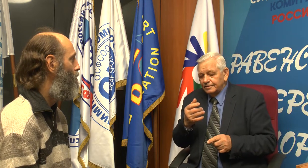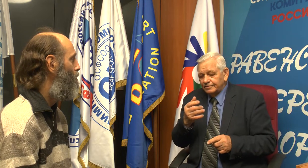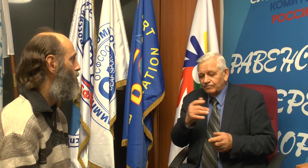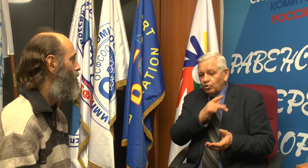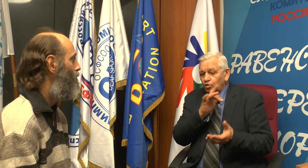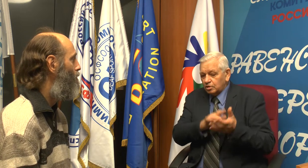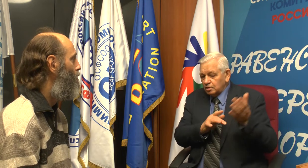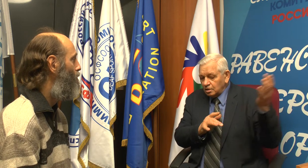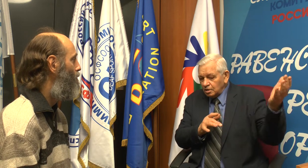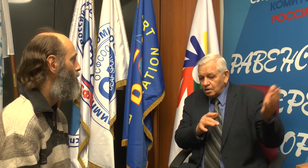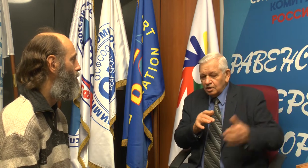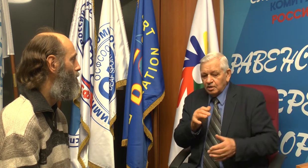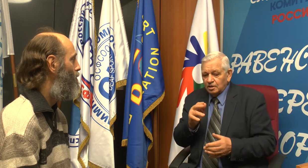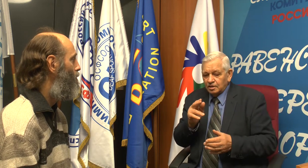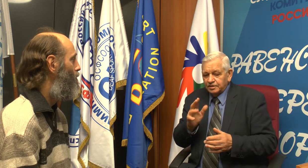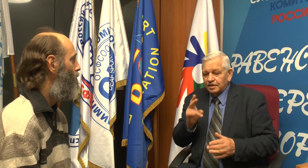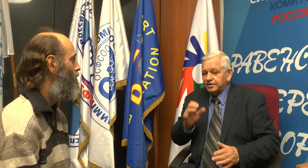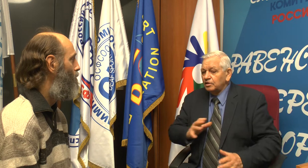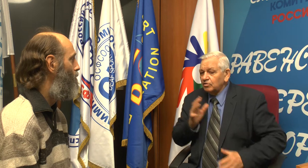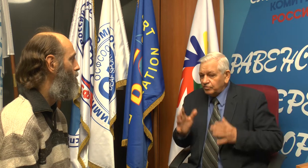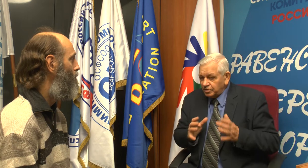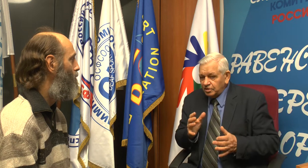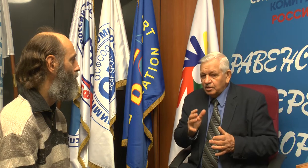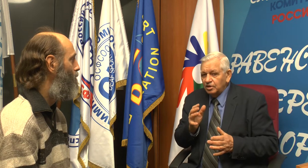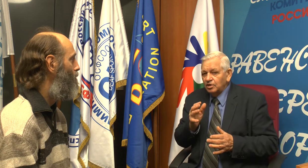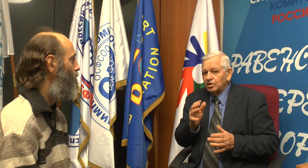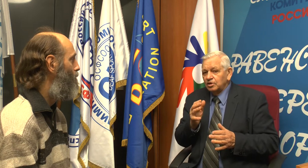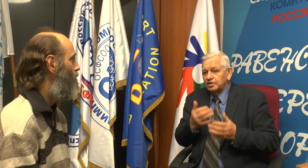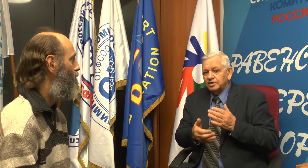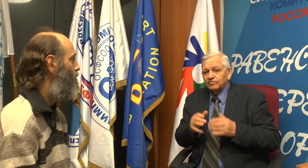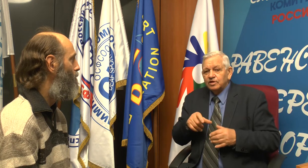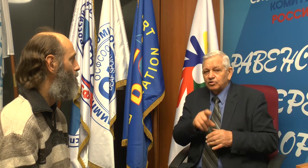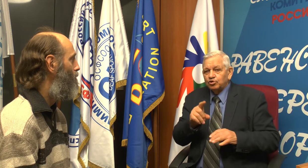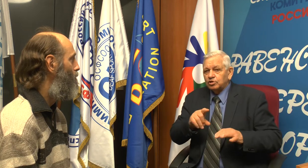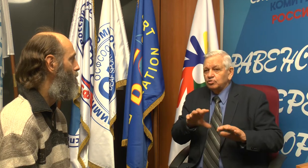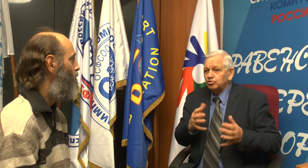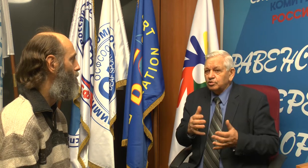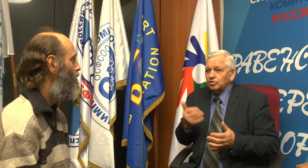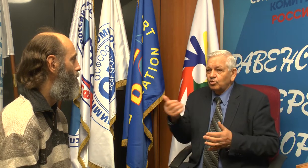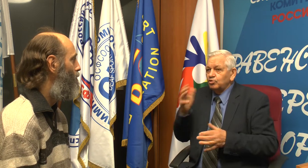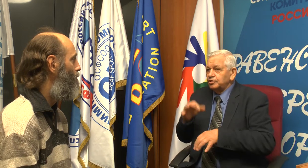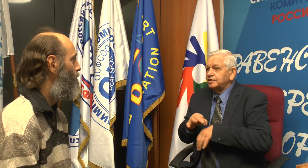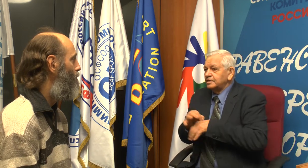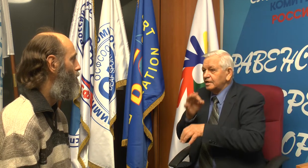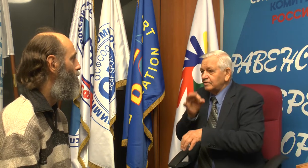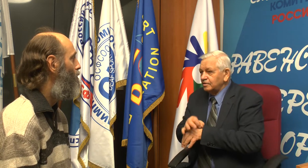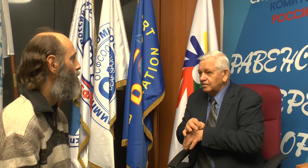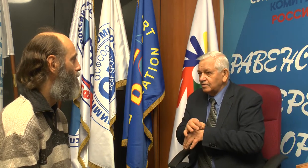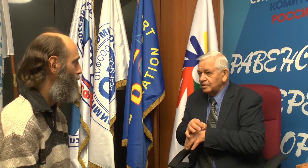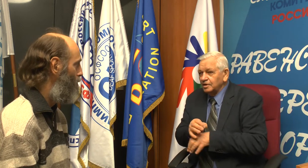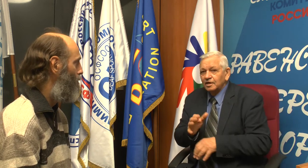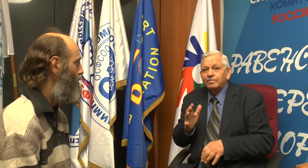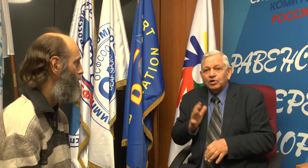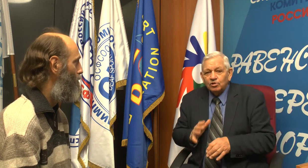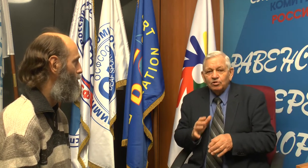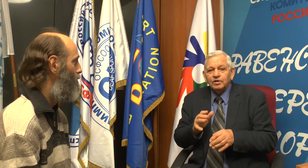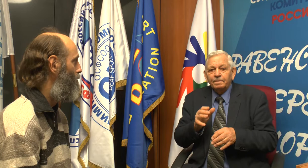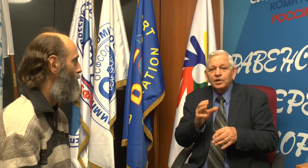ездить в город на тренировки. И если вдруг это случится, он будет нести ответственность. Пришлось